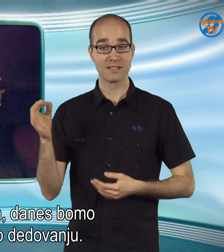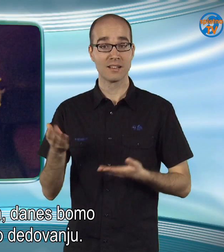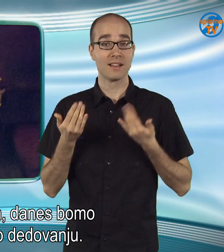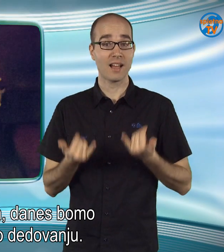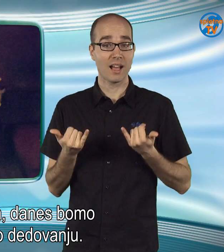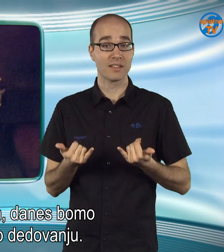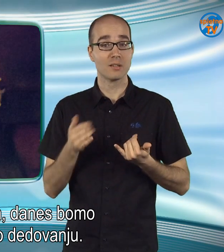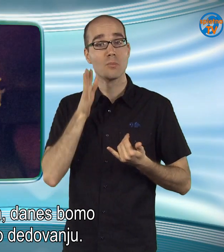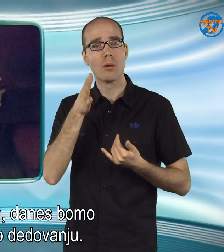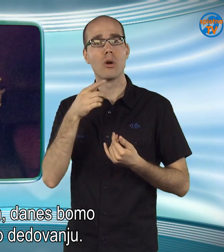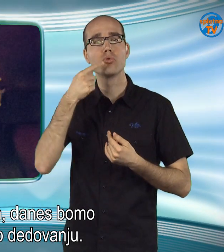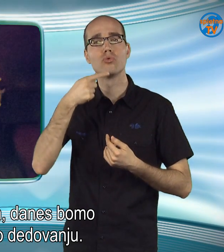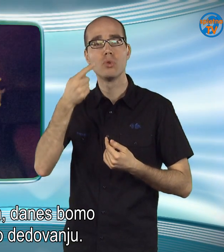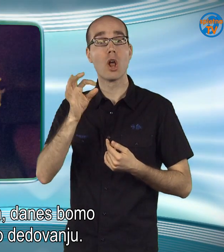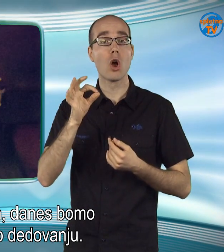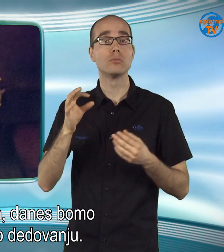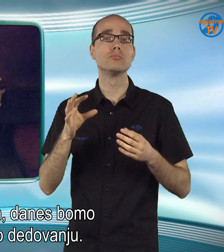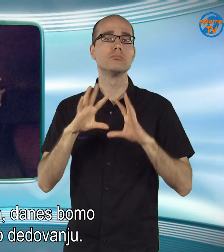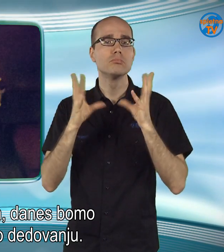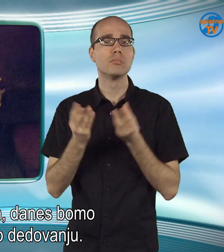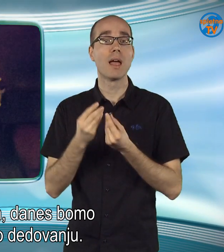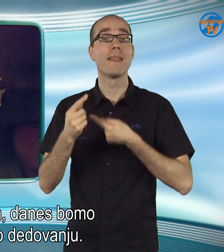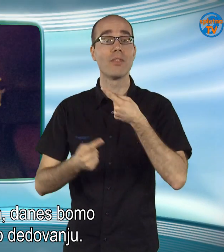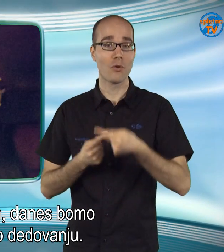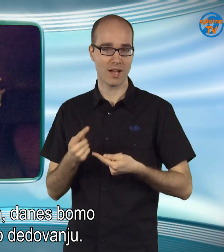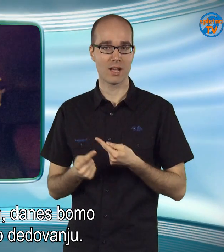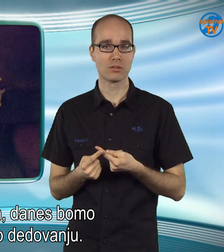Dober dan. Danes bomo govorili o dedovanju.